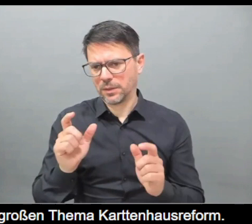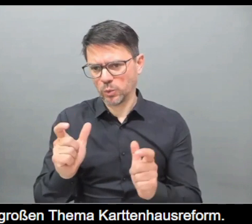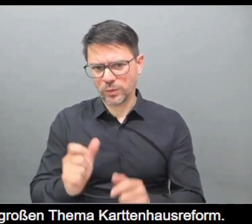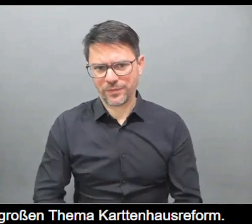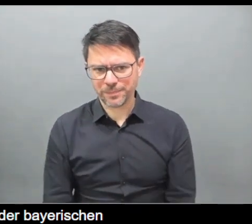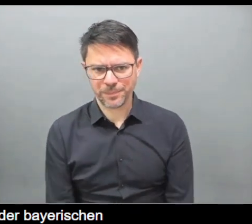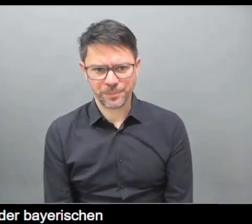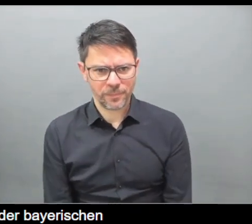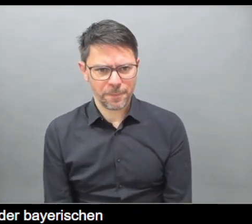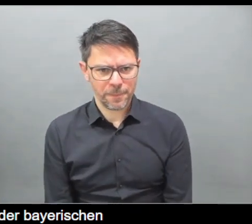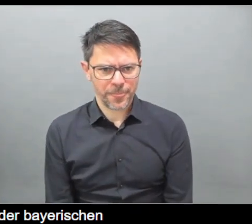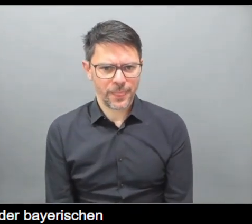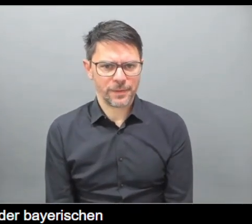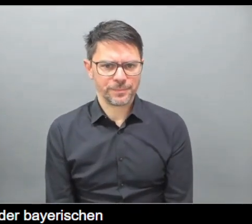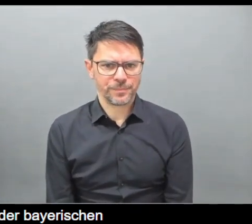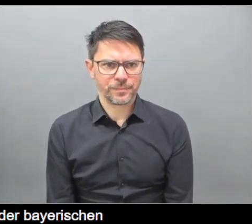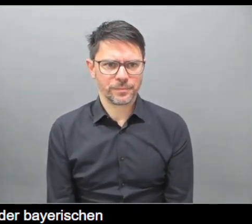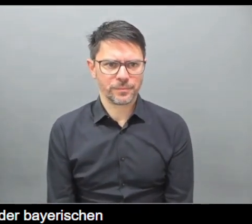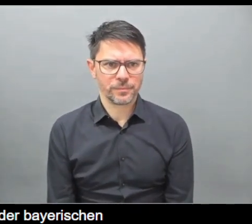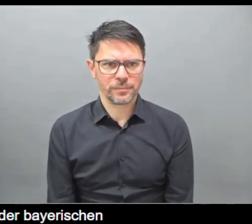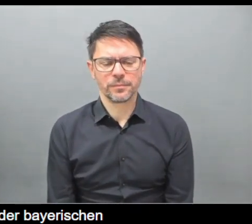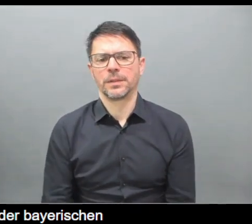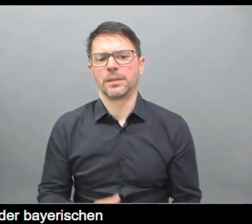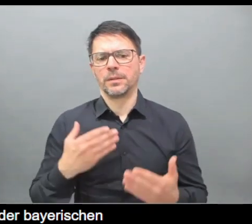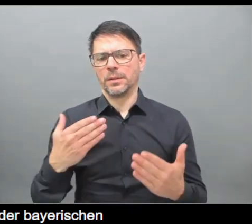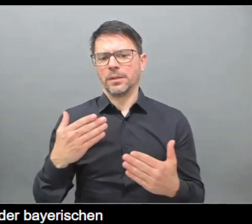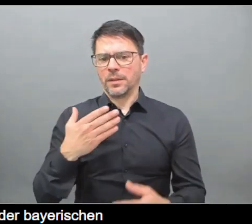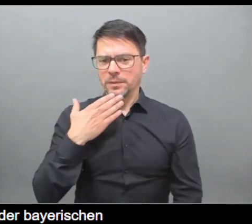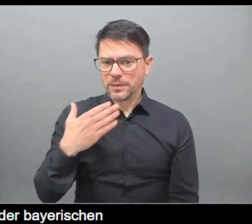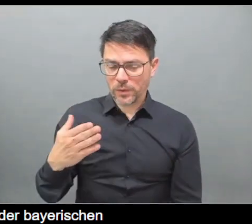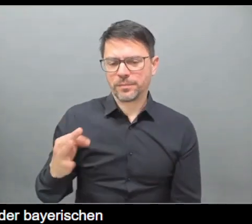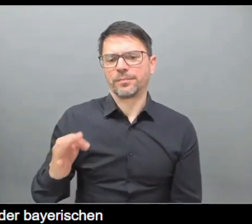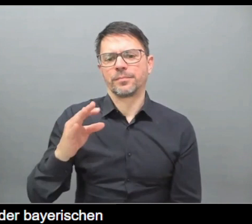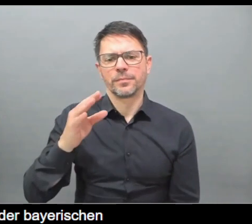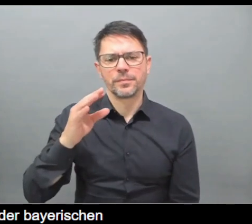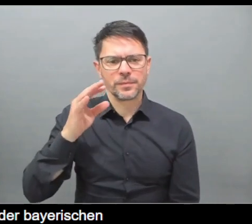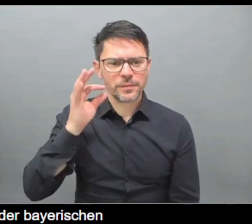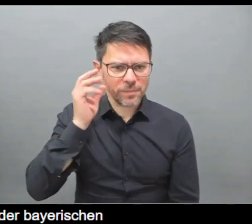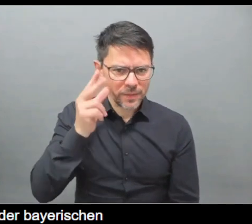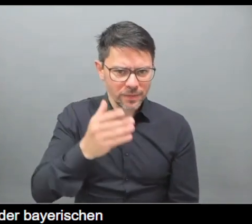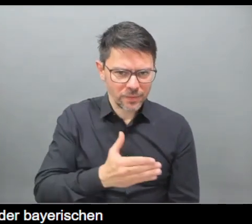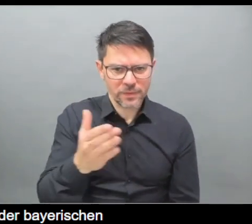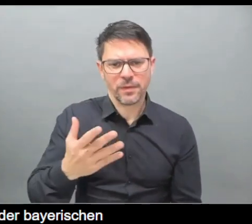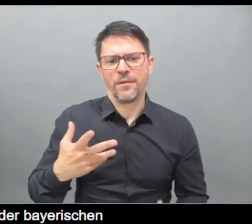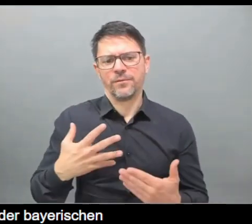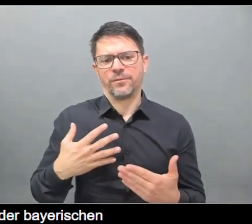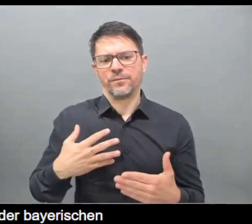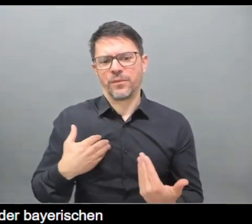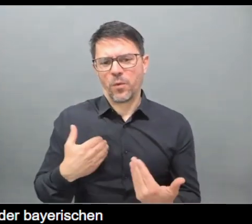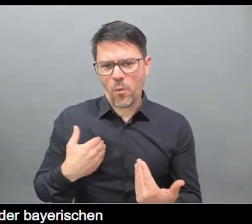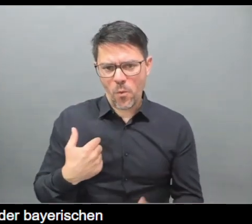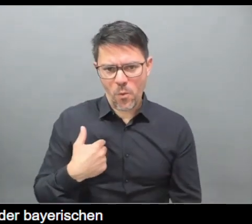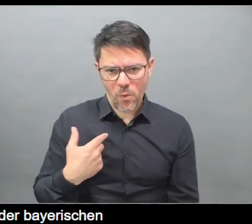wo wir auch gestern auf der Ebene der Deutschen Krankenhausgesellschaft eine Auswirkungsanalyse ja